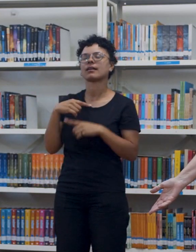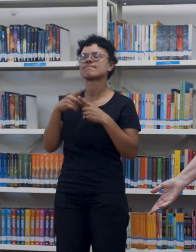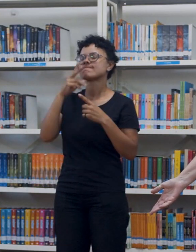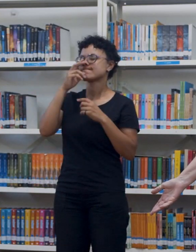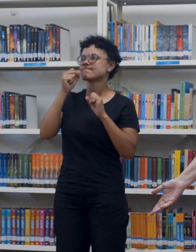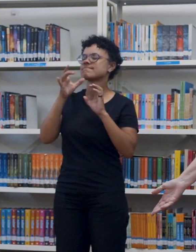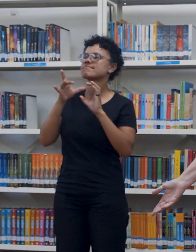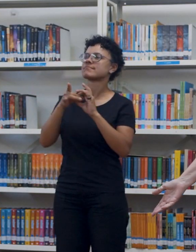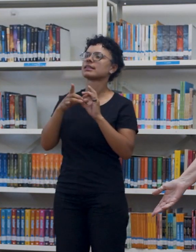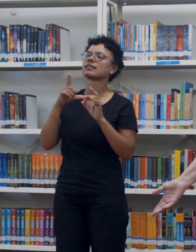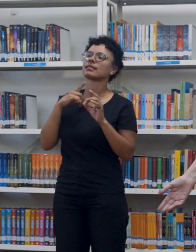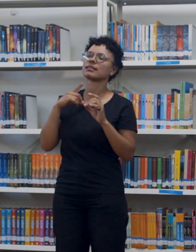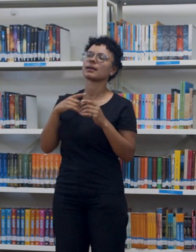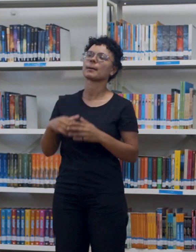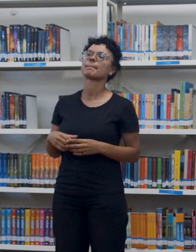realmente forte.